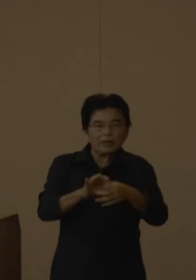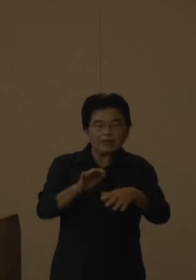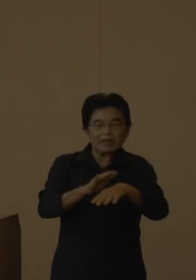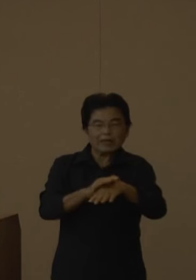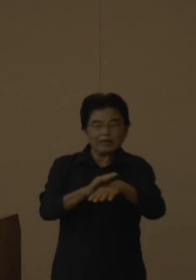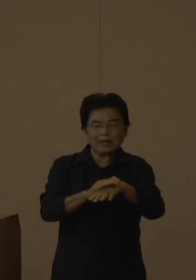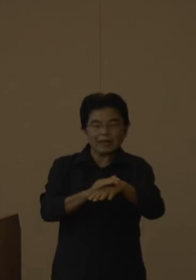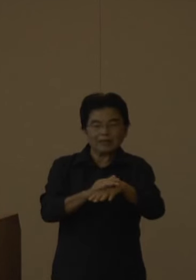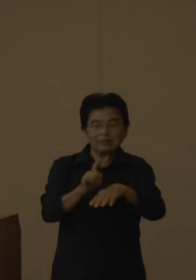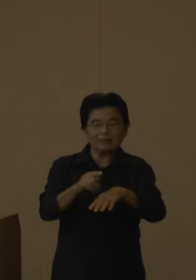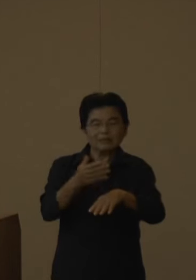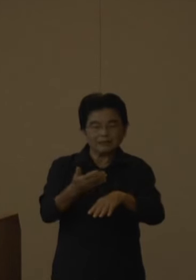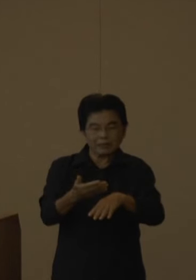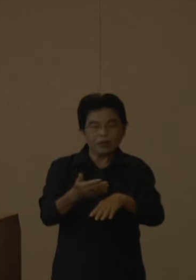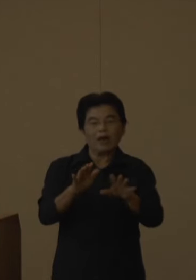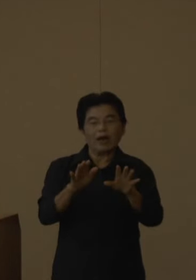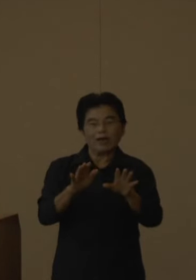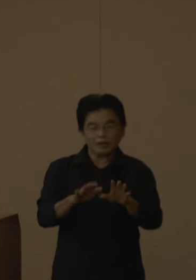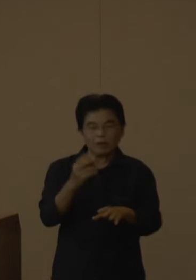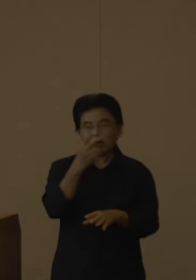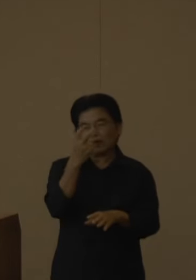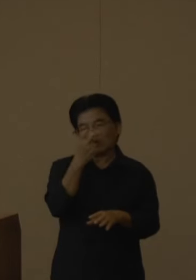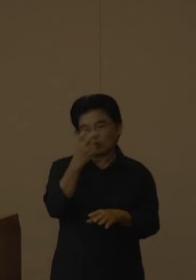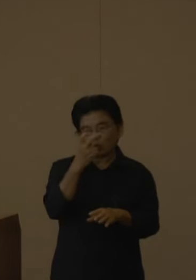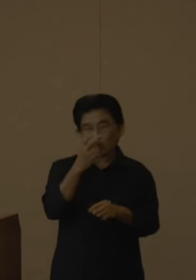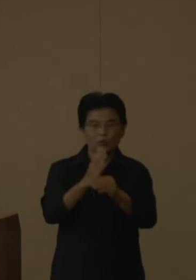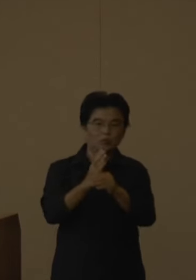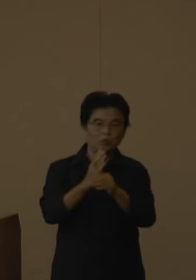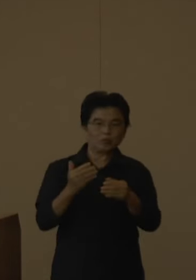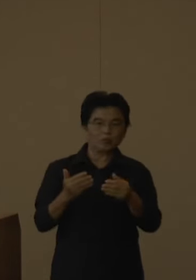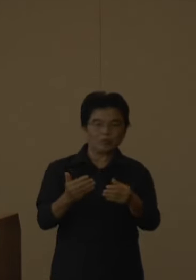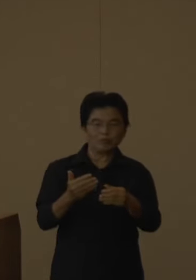については今その検討を進めているところです。